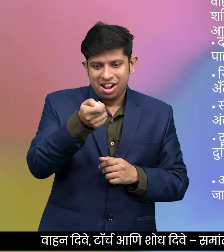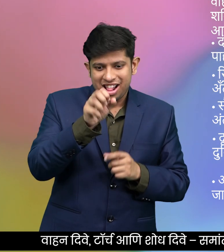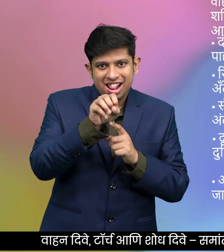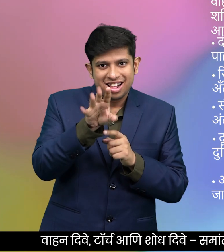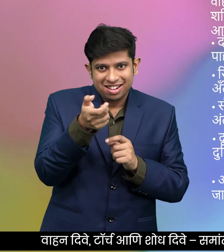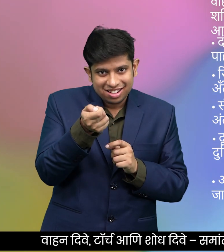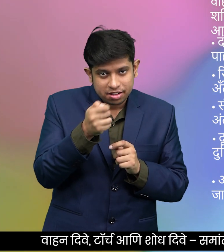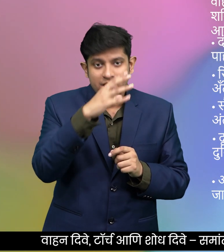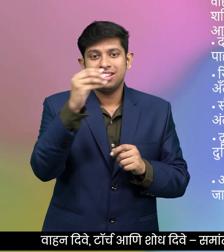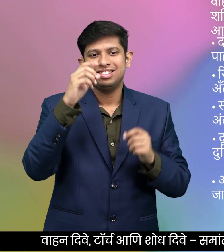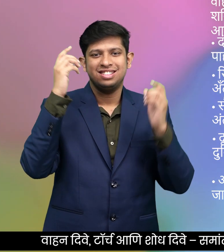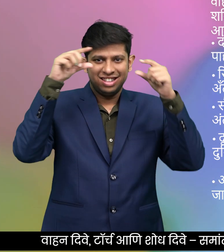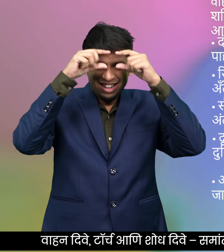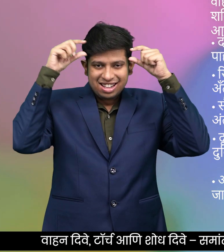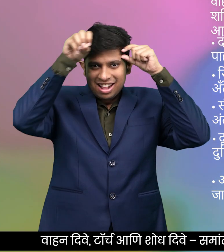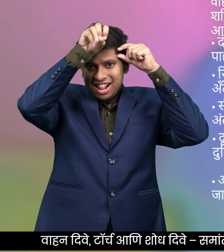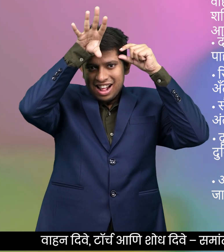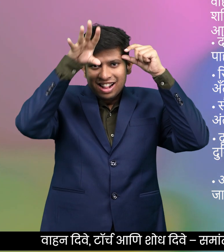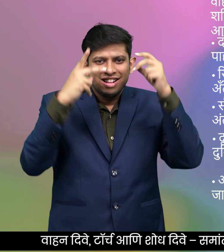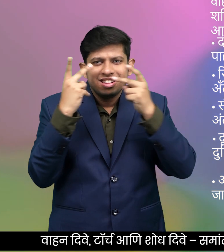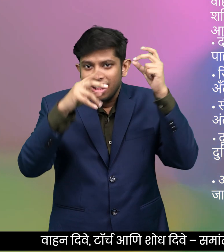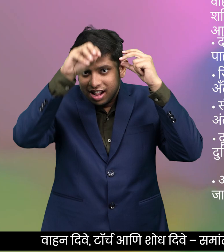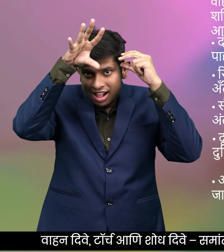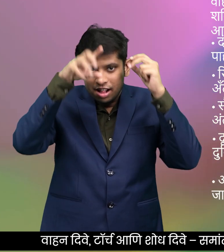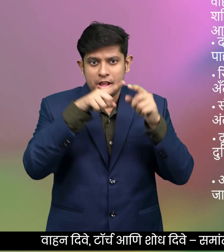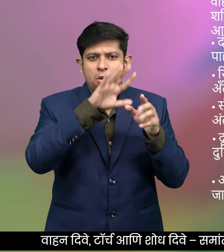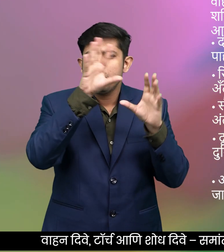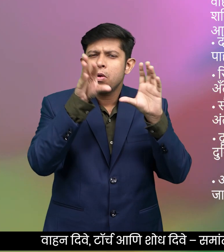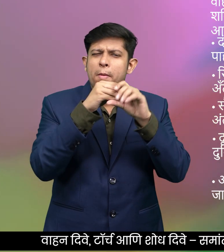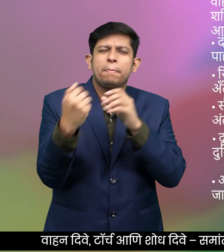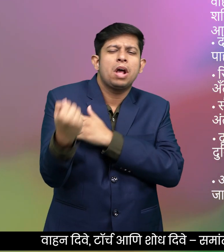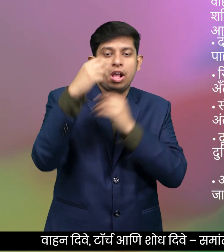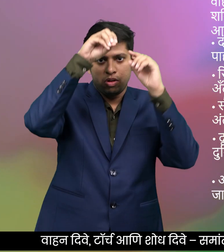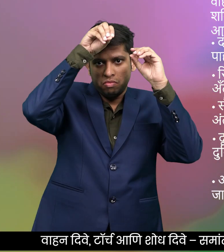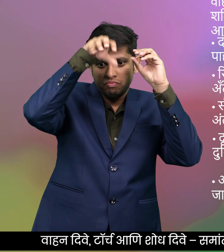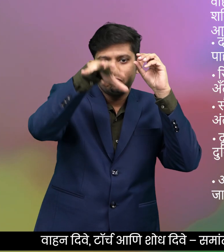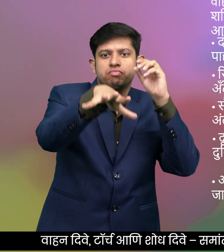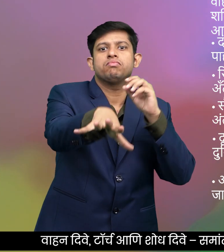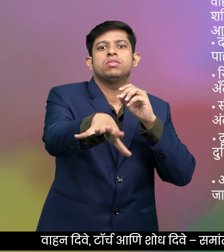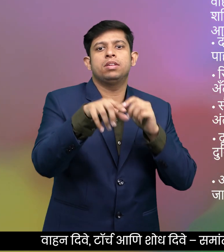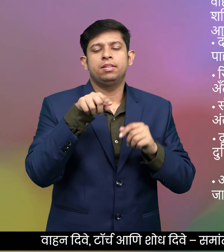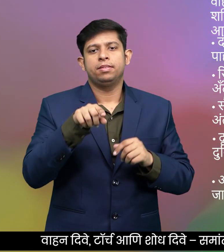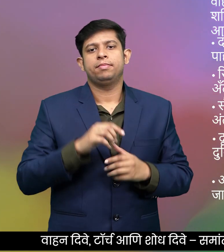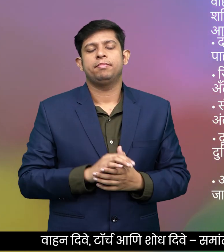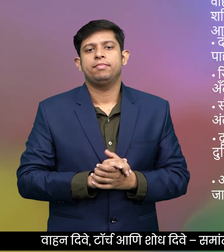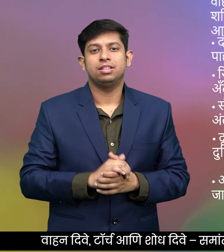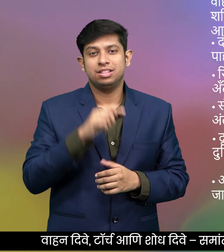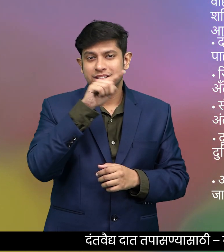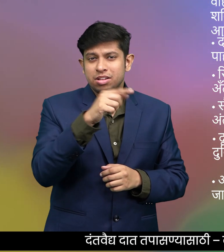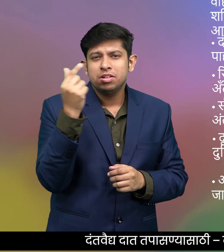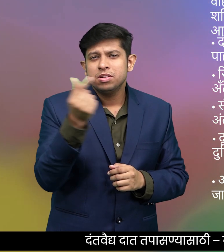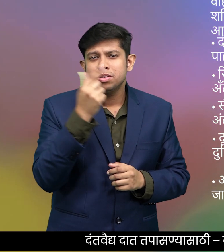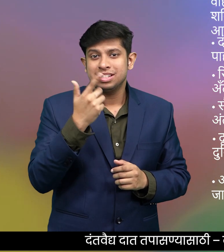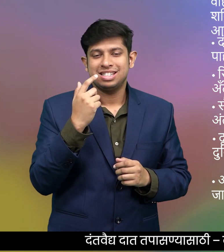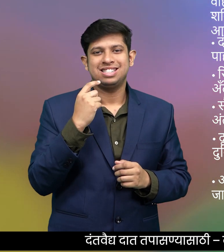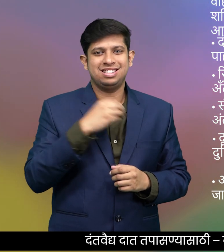आणि lights, शोध दिवे, समांतर प्रकाश search किरणांच्या lights शक्तिशाली झोत to get मिळवण्यासाठी. powerful beams of parallel lights.